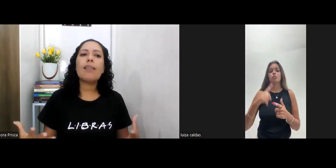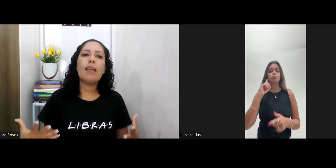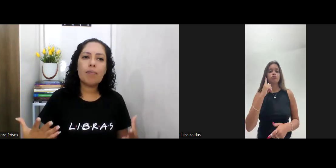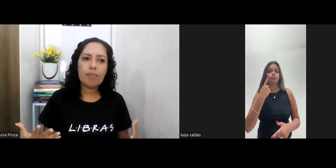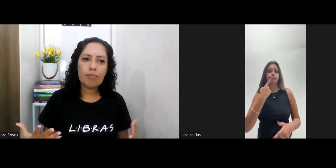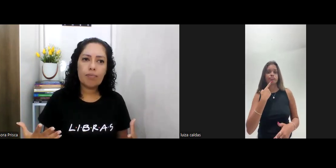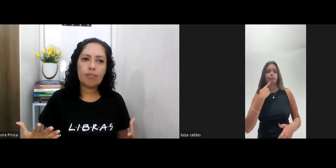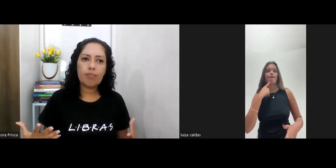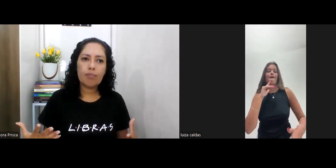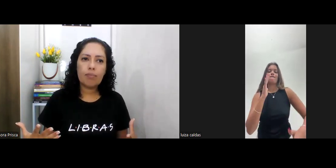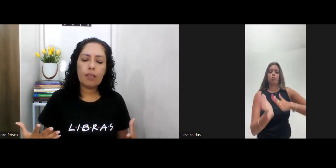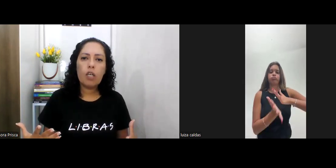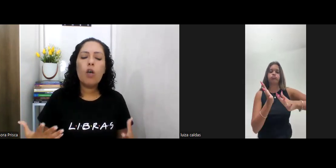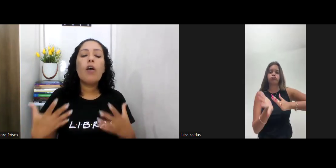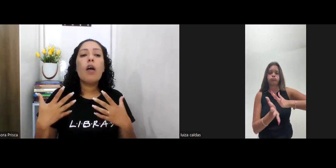precisa entender.